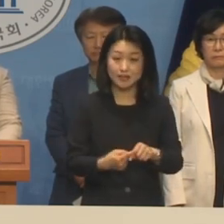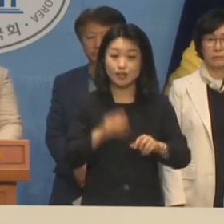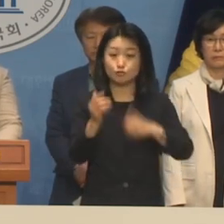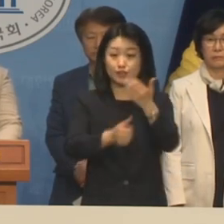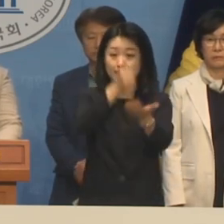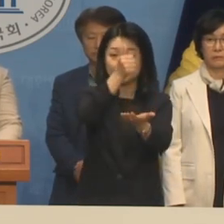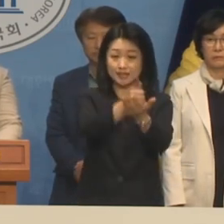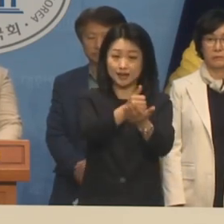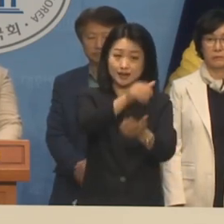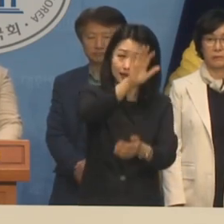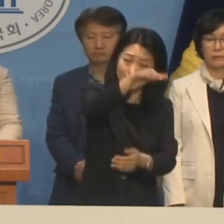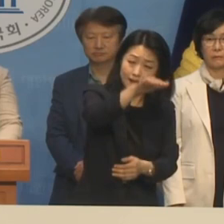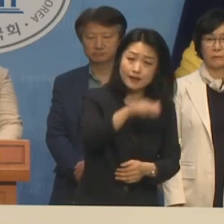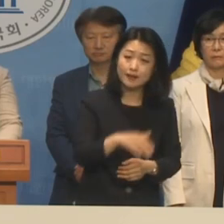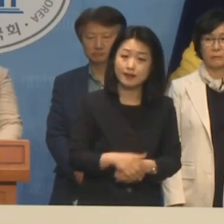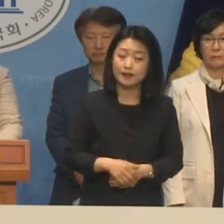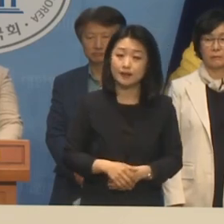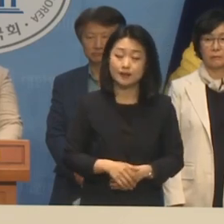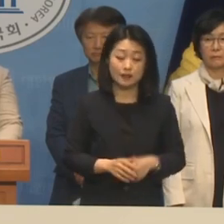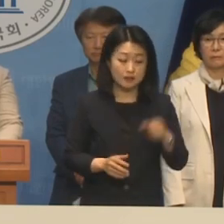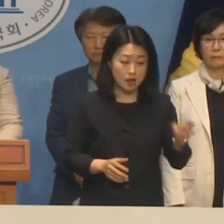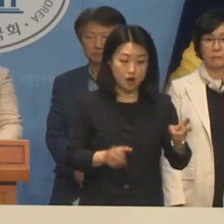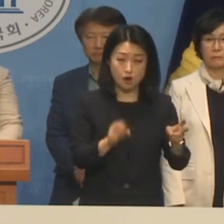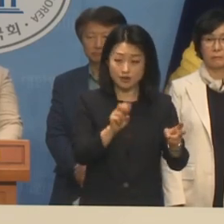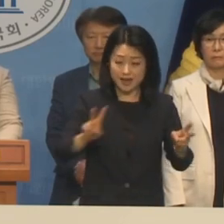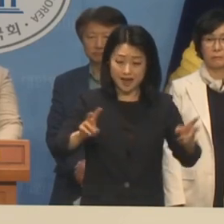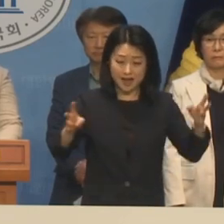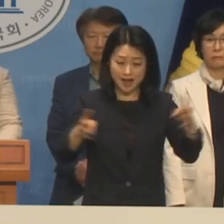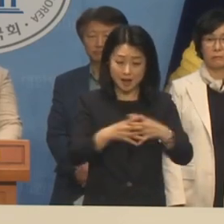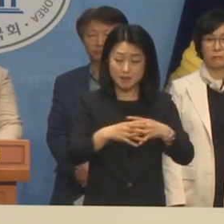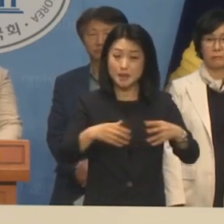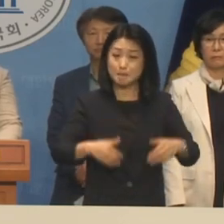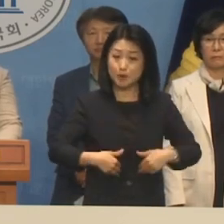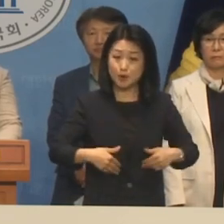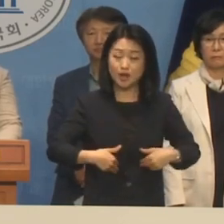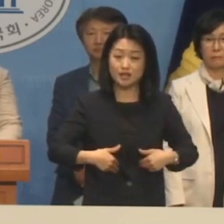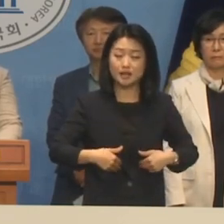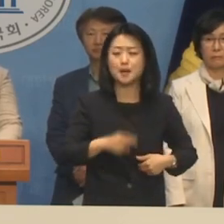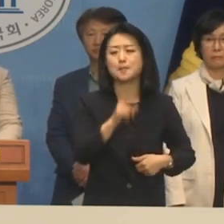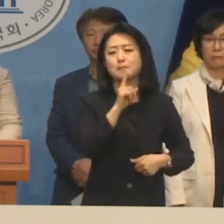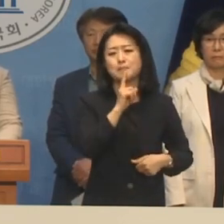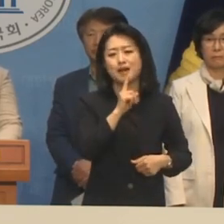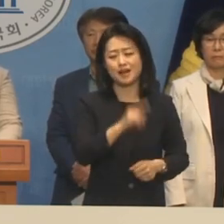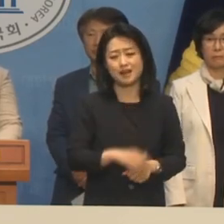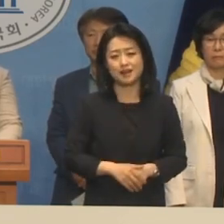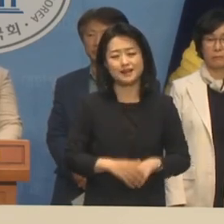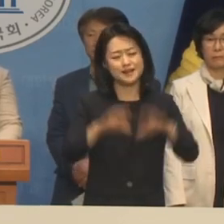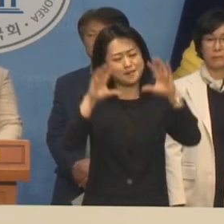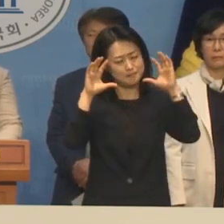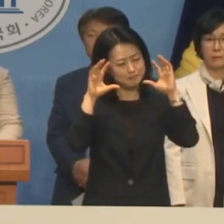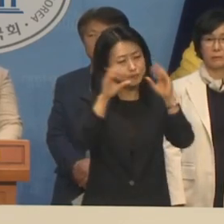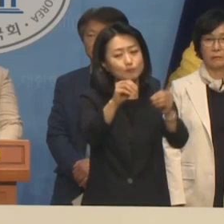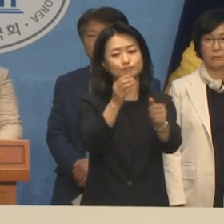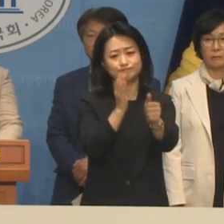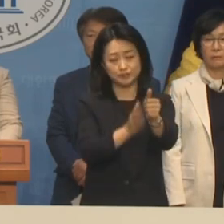김진표 국회의장은 여야 합의가 필요하다는 기계적 답변을 이제 멈춰야